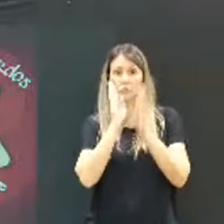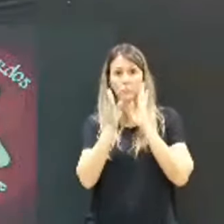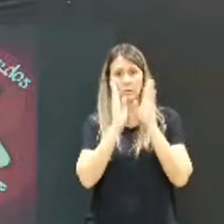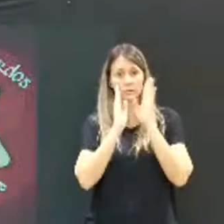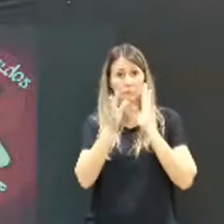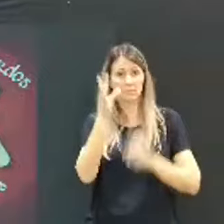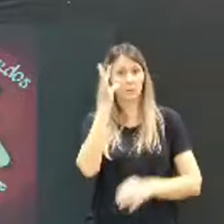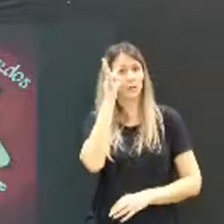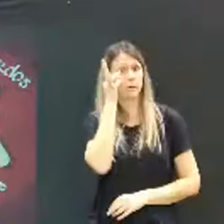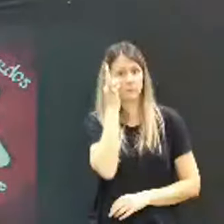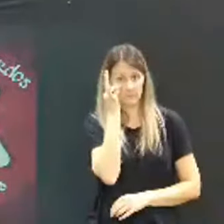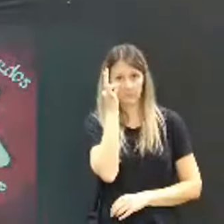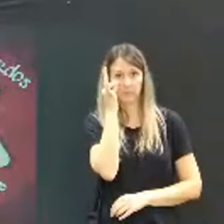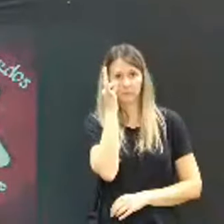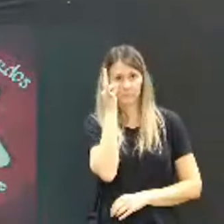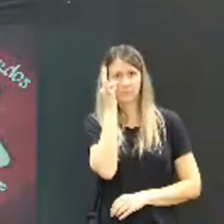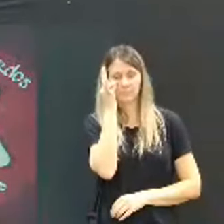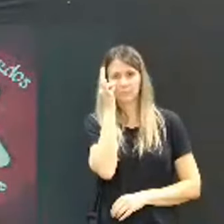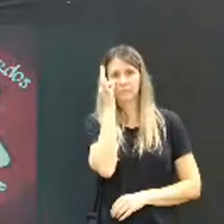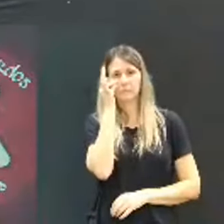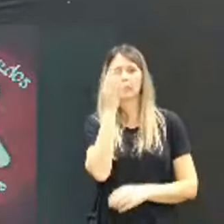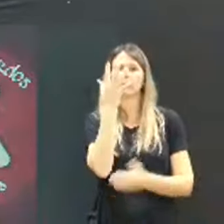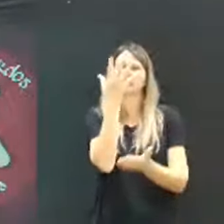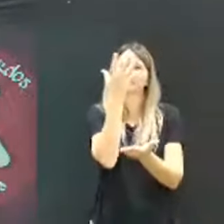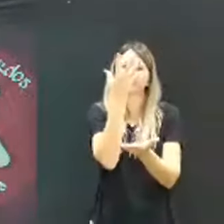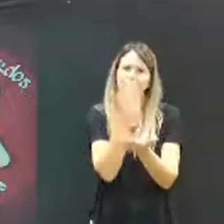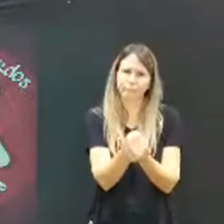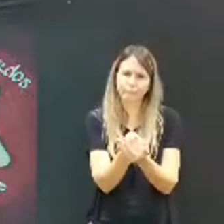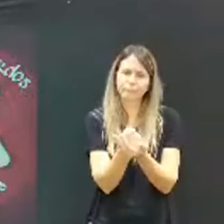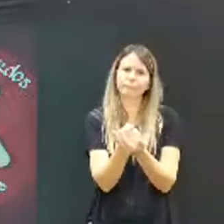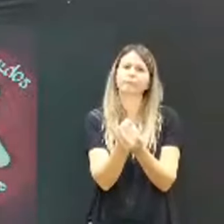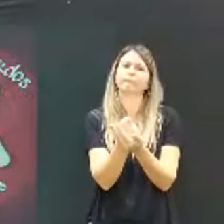né? Também isso é transmitido ao vivo pelo Facebook. Aí depois.